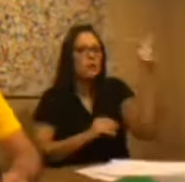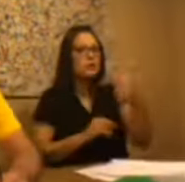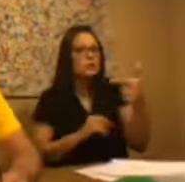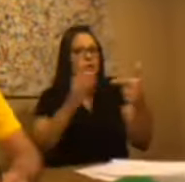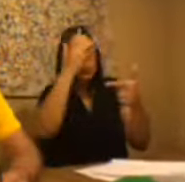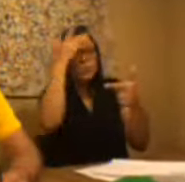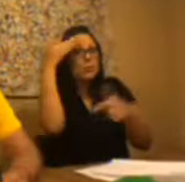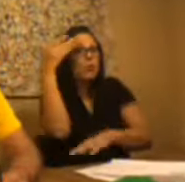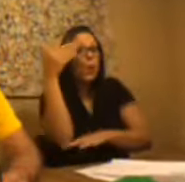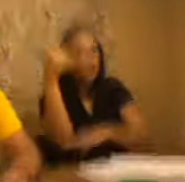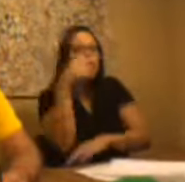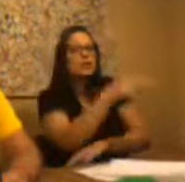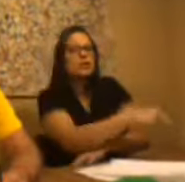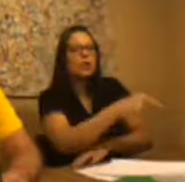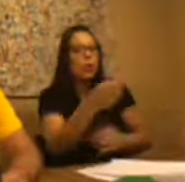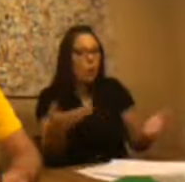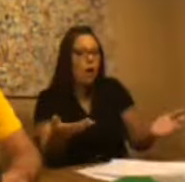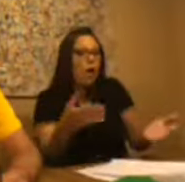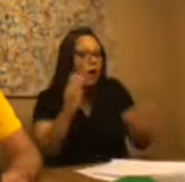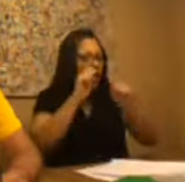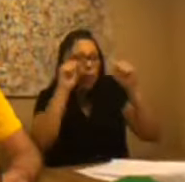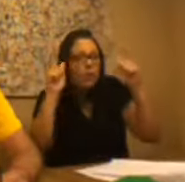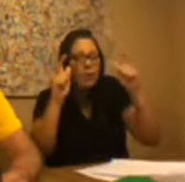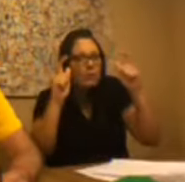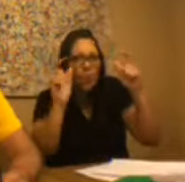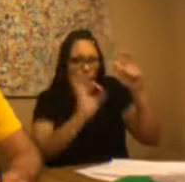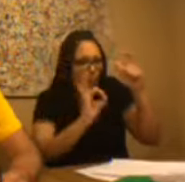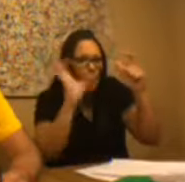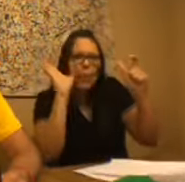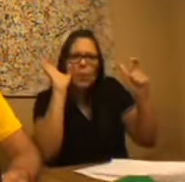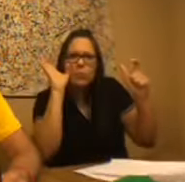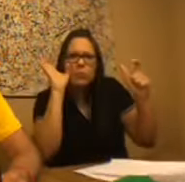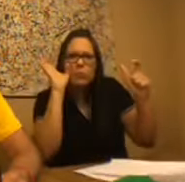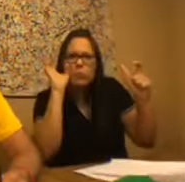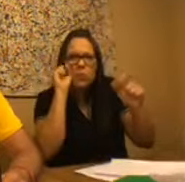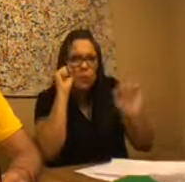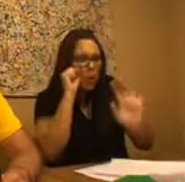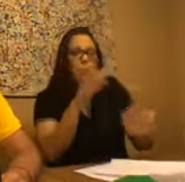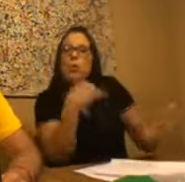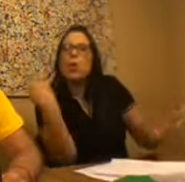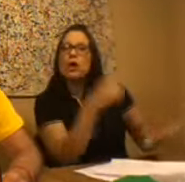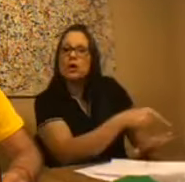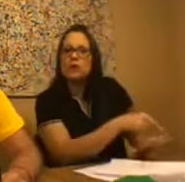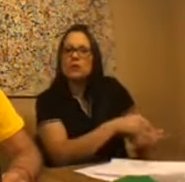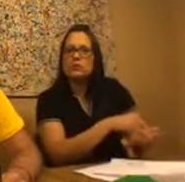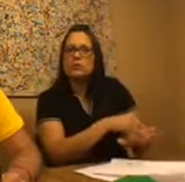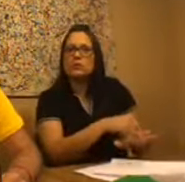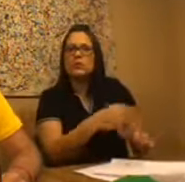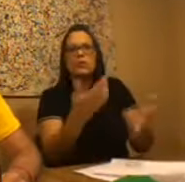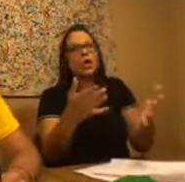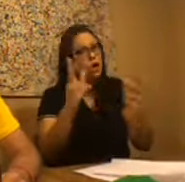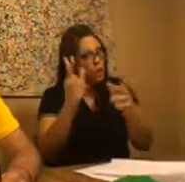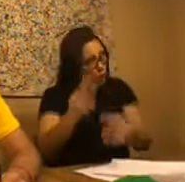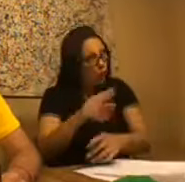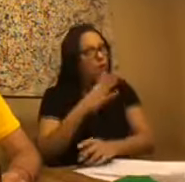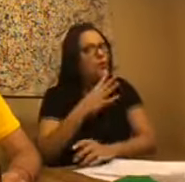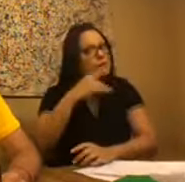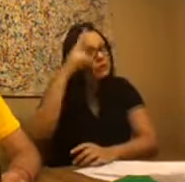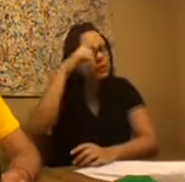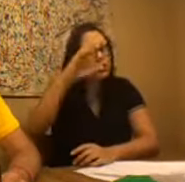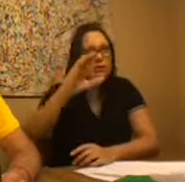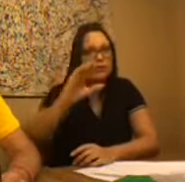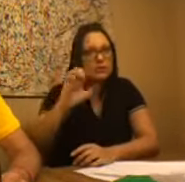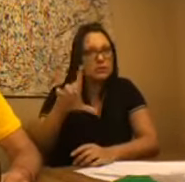da pensão à mãe ser morta daqui a pouco vai ser igual celso daniel com 17 mortes na atenção